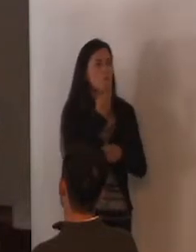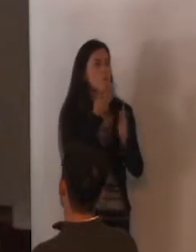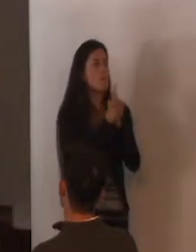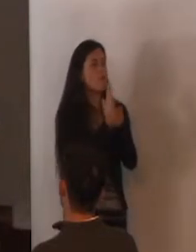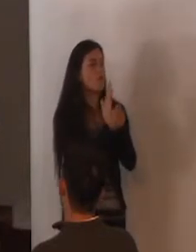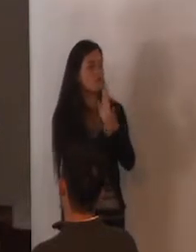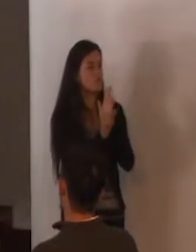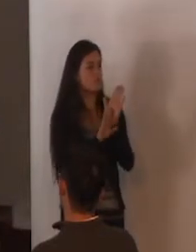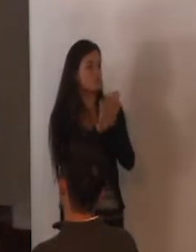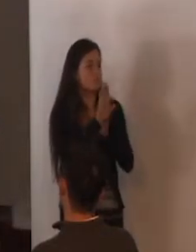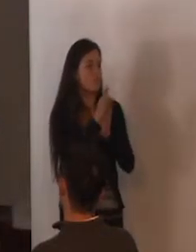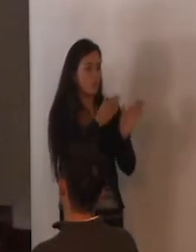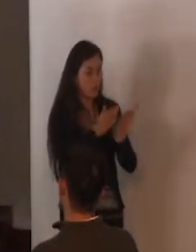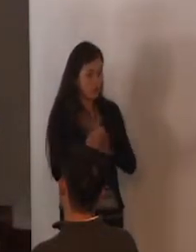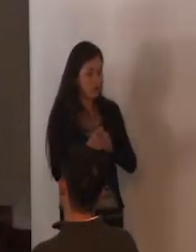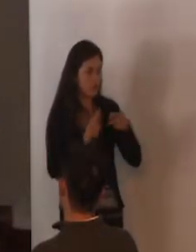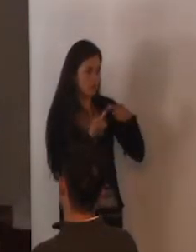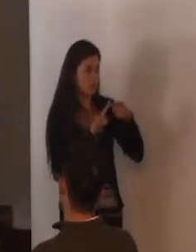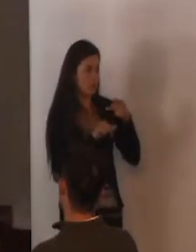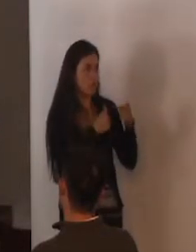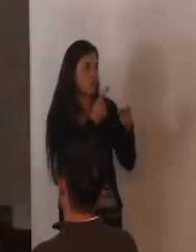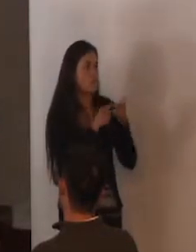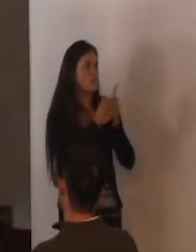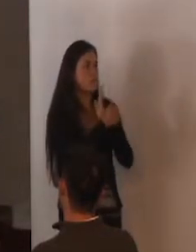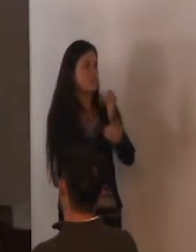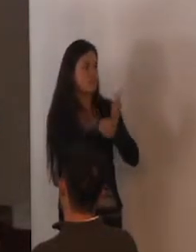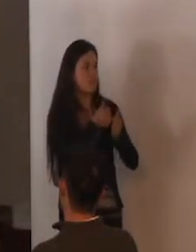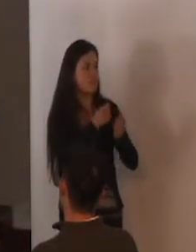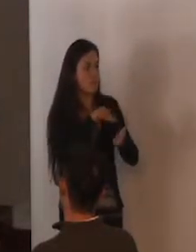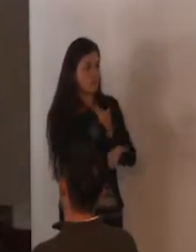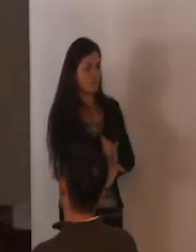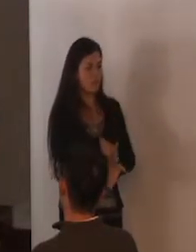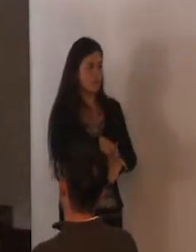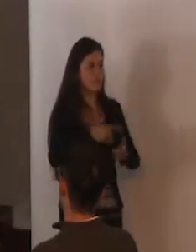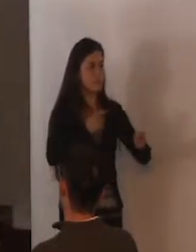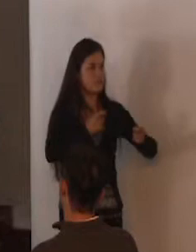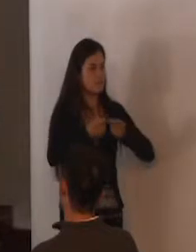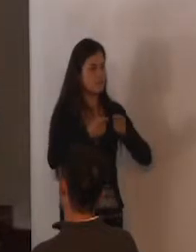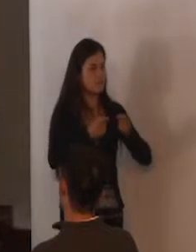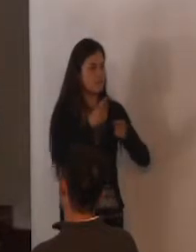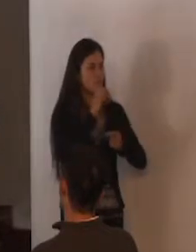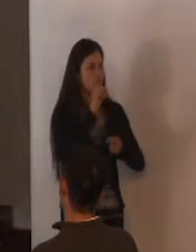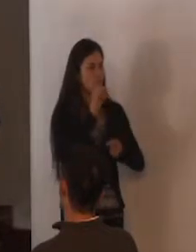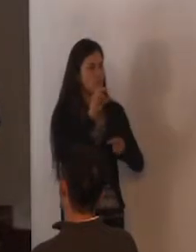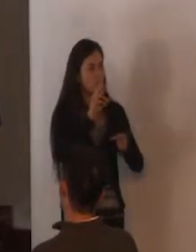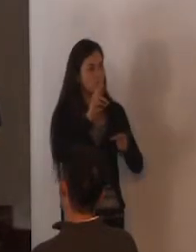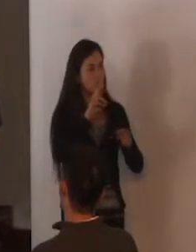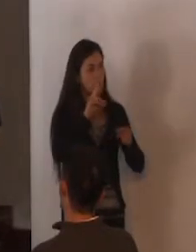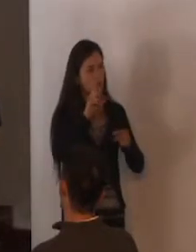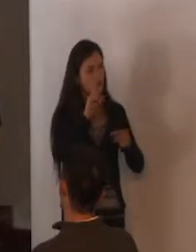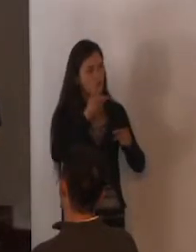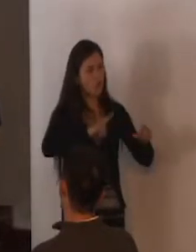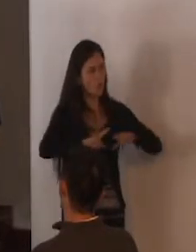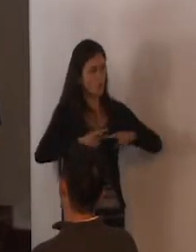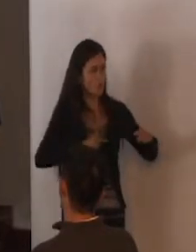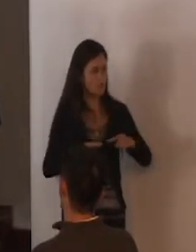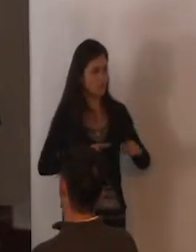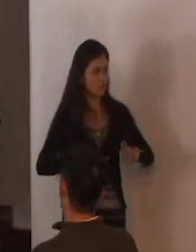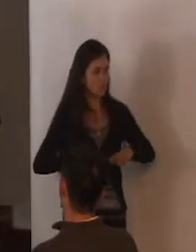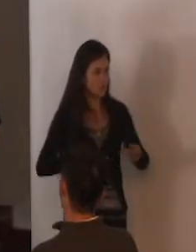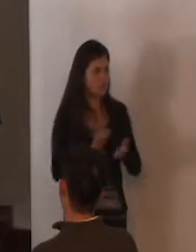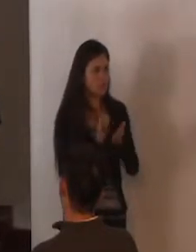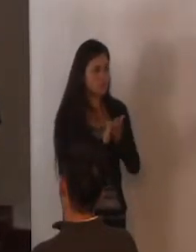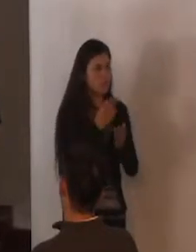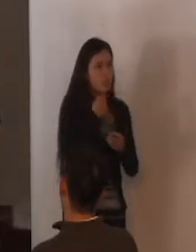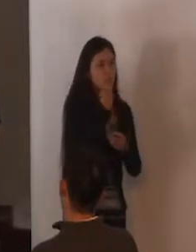no solamente planear, sino que requiere unas habilidades en cuanto a fortaleza, coordinación y precisión de los órganos